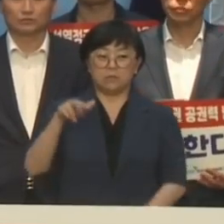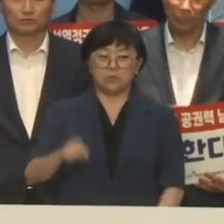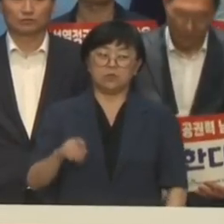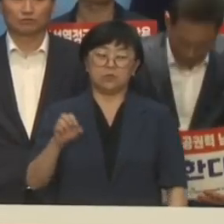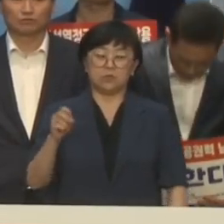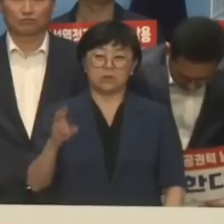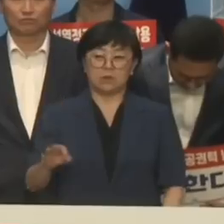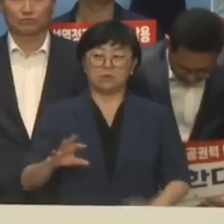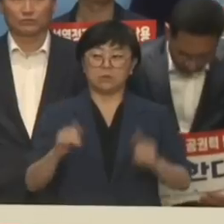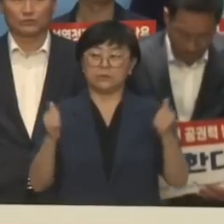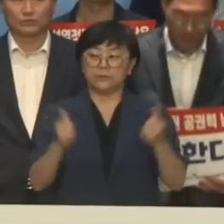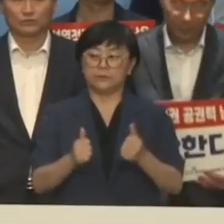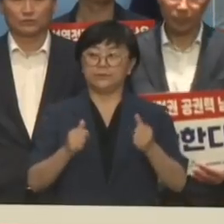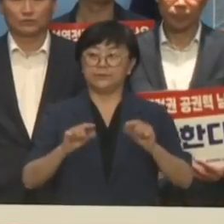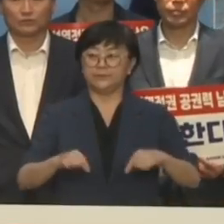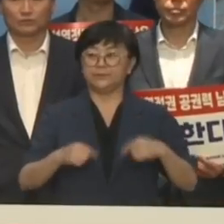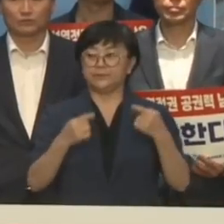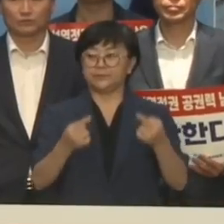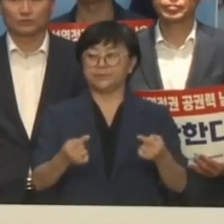의원님 오셨습니다.